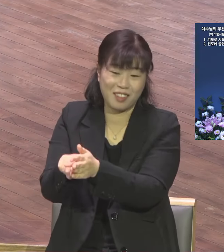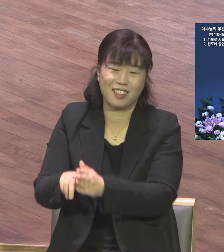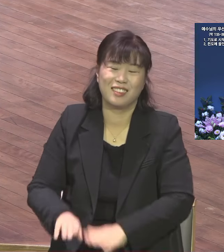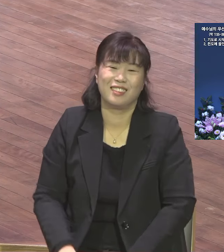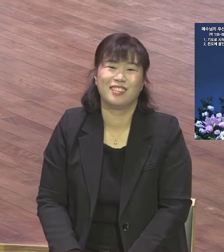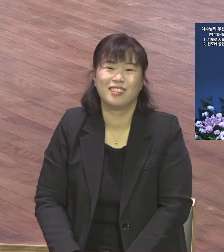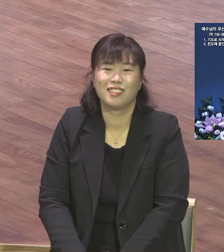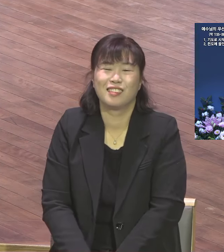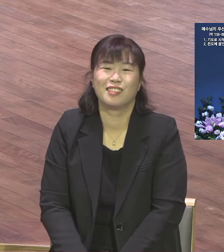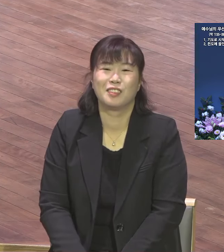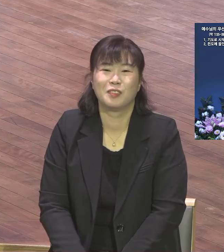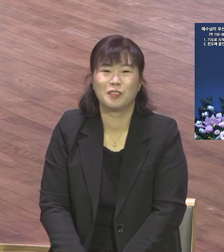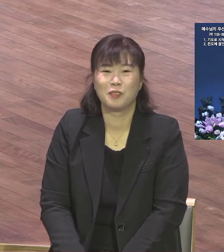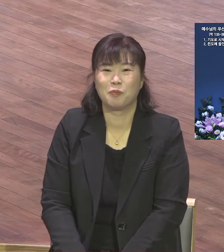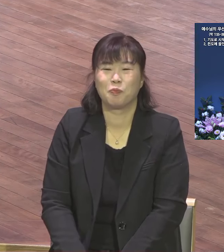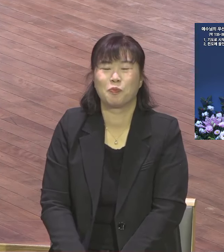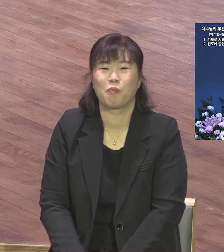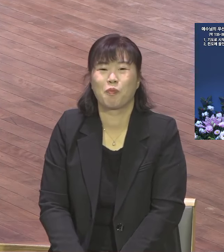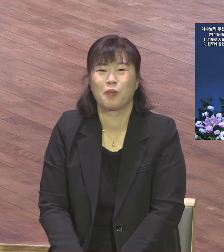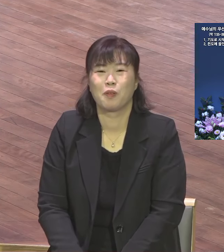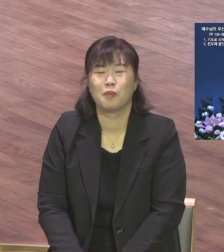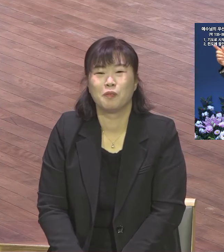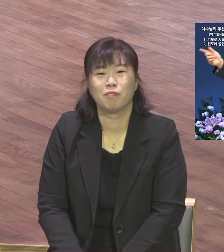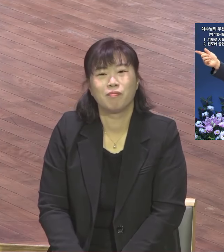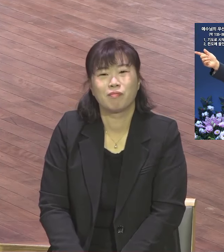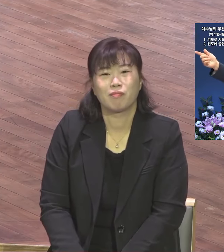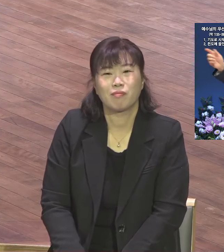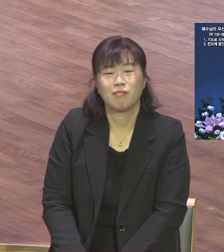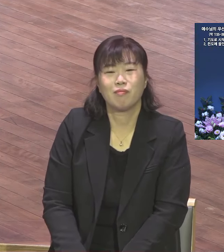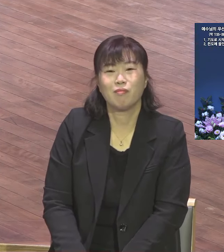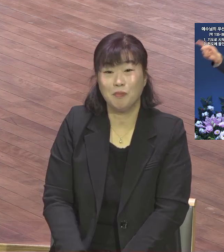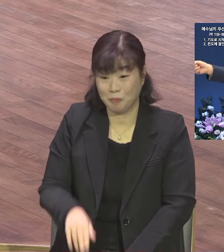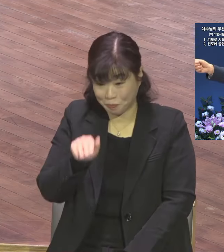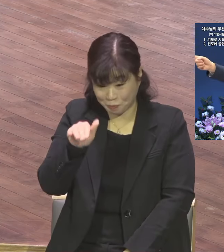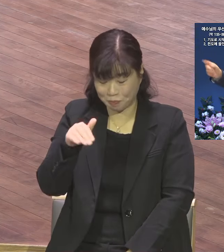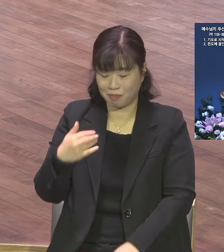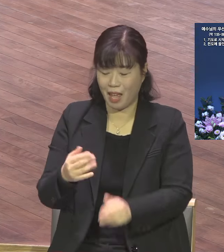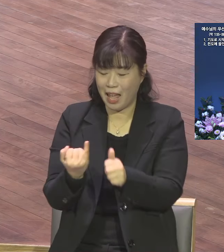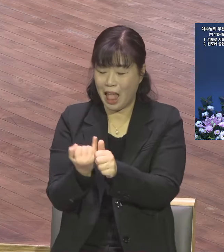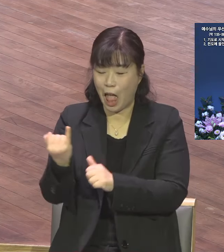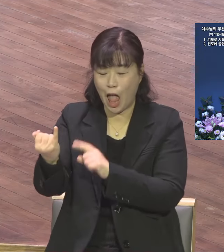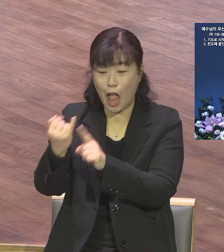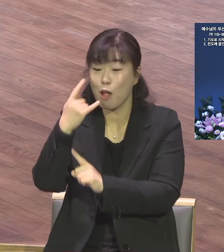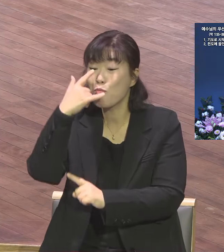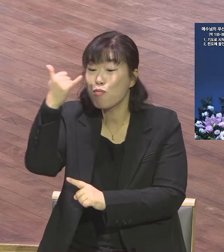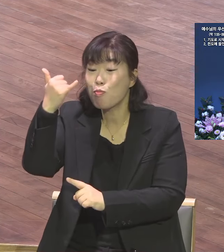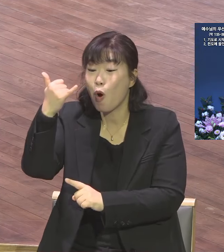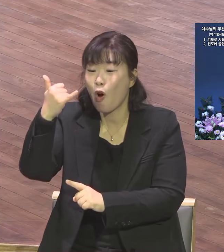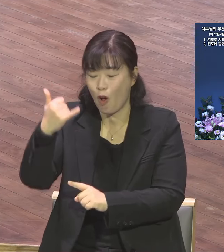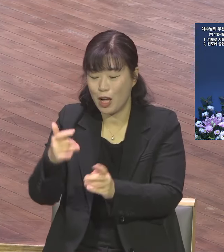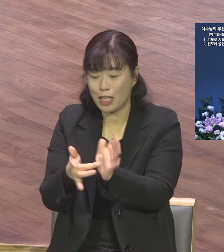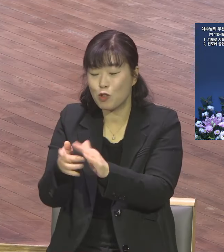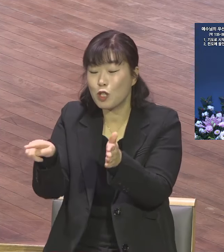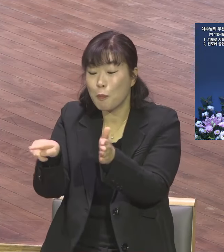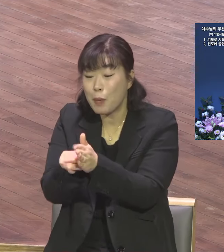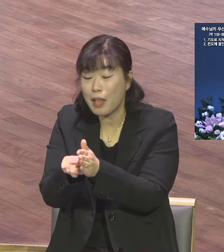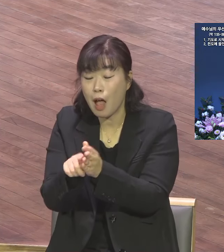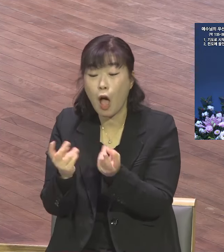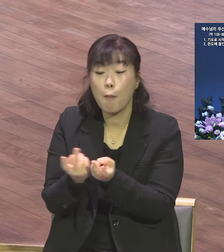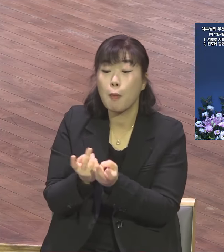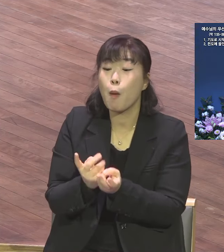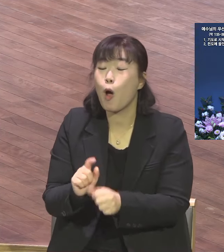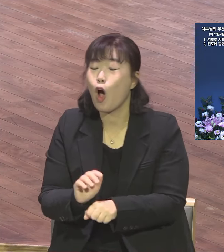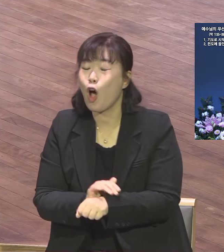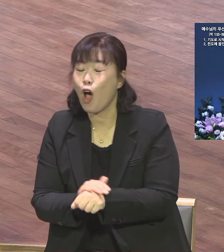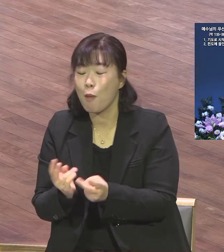말이 엄청 잘해요. 그래서 서울에 살아. 문관이 서울 갔어. 그래서 내가 같이 전도하고 해서, 이재호